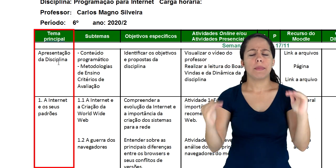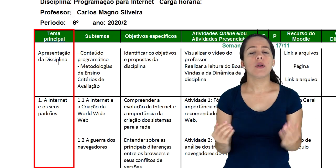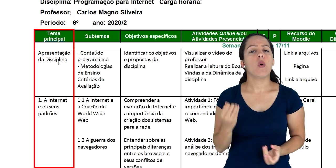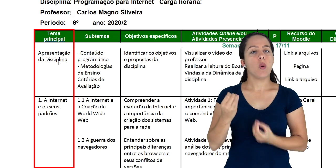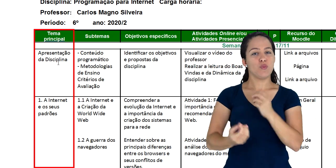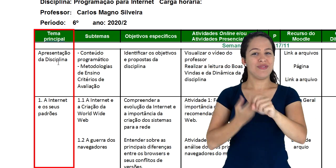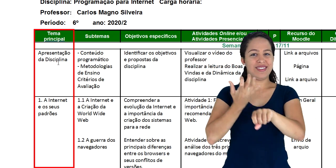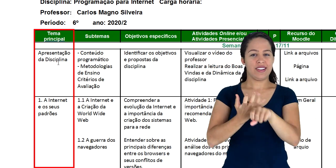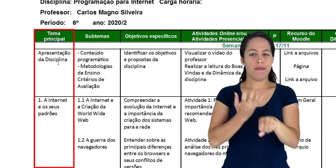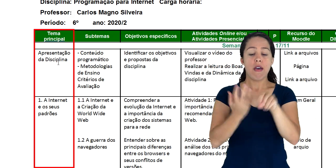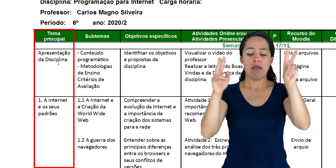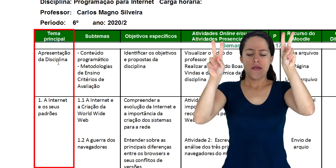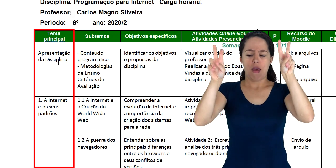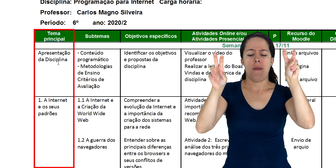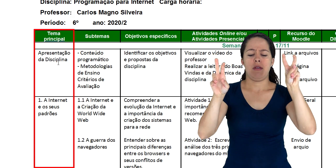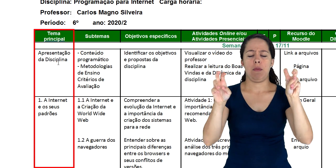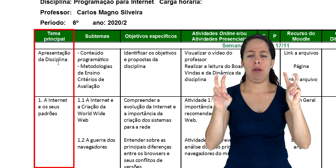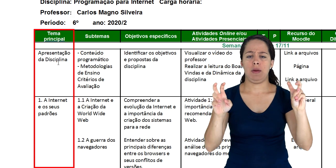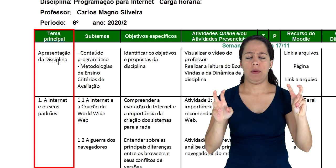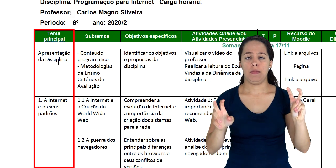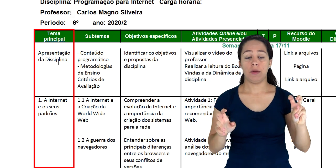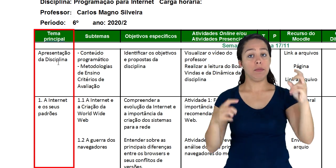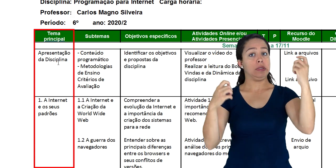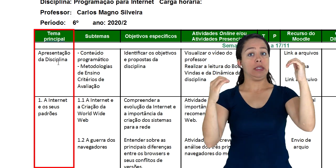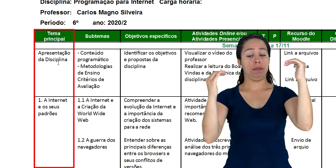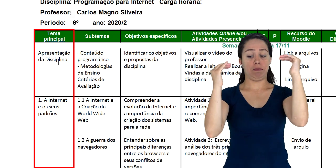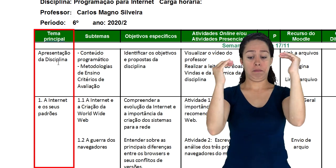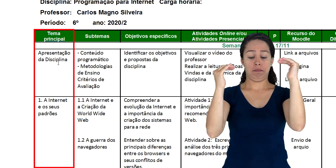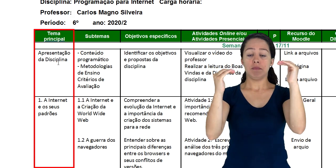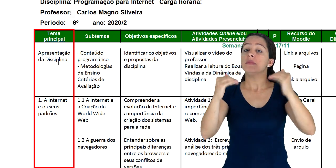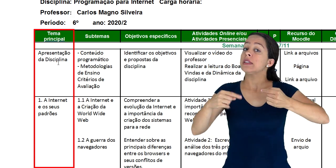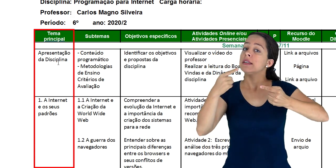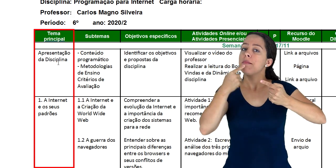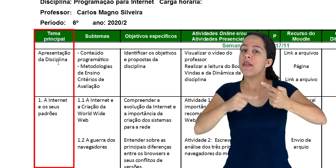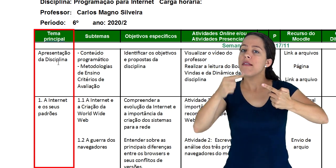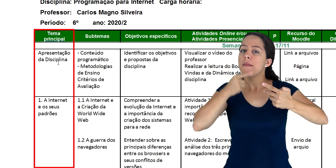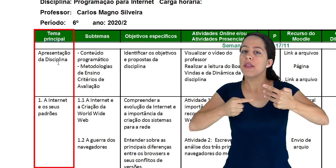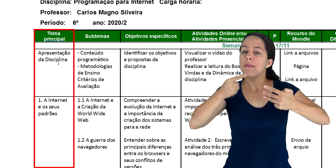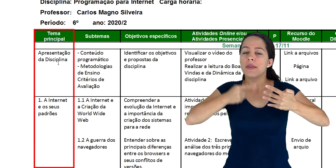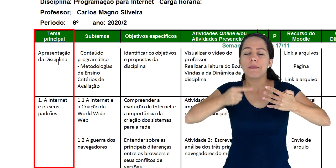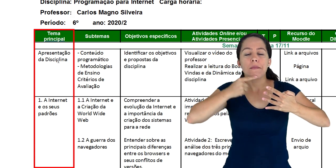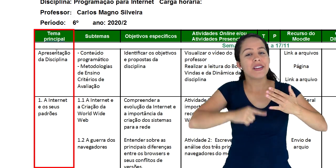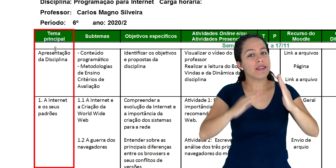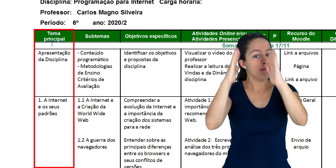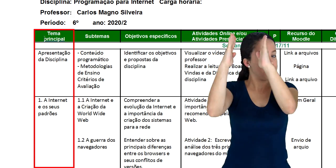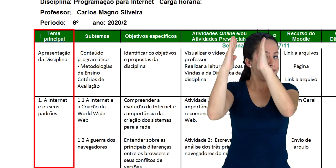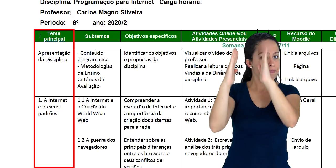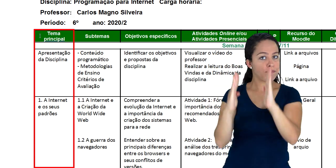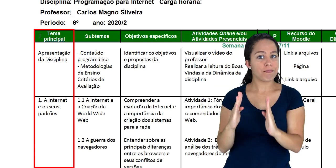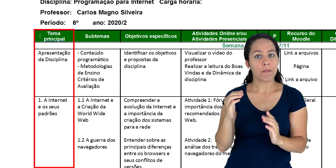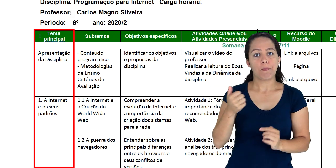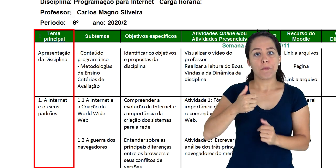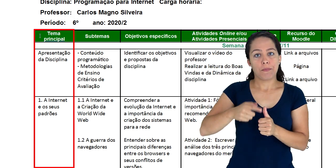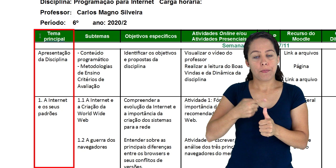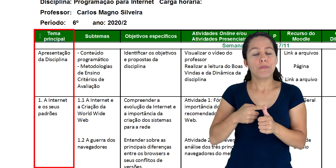E aí, o professor deve colocar esses temas principais distribuídos entre as semanas nessa primeira